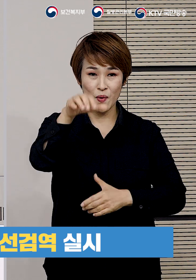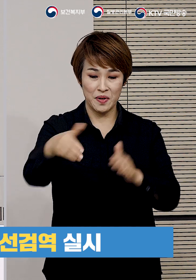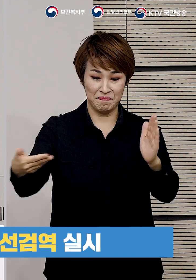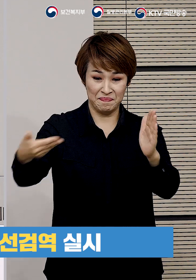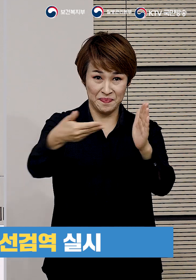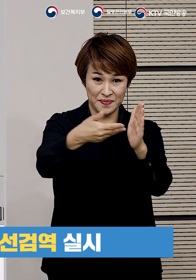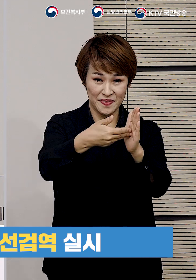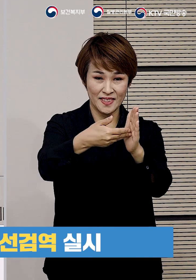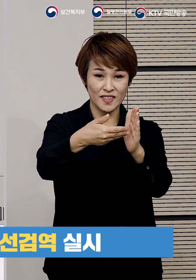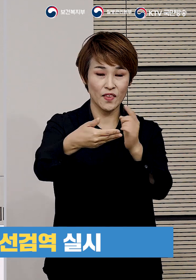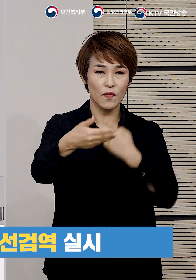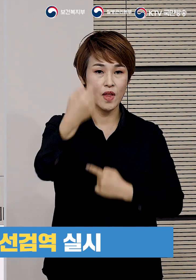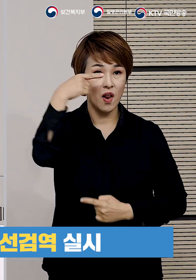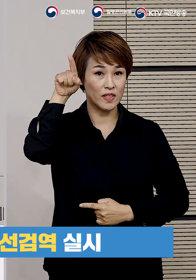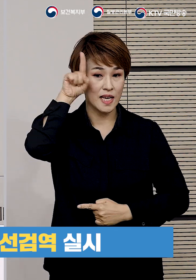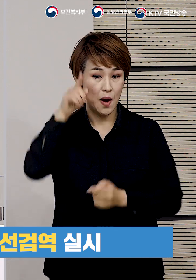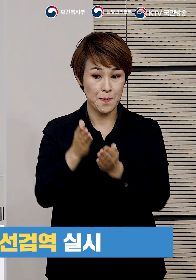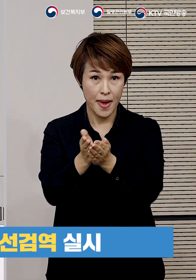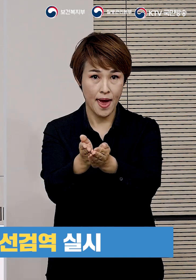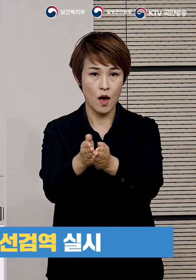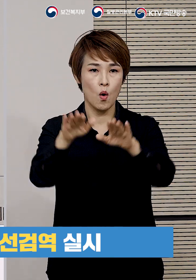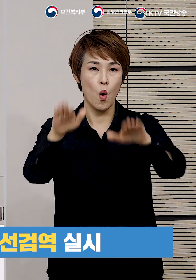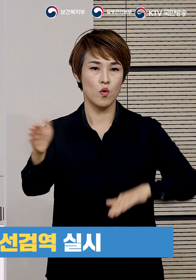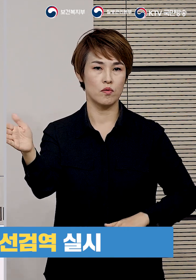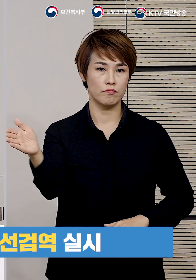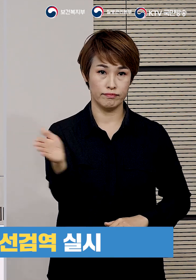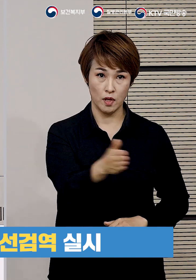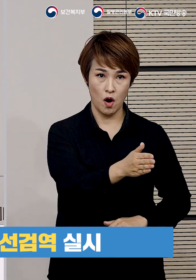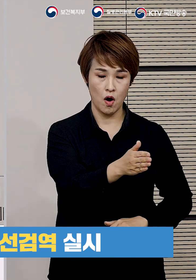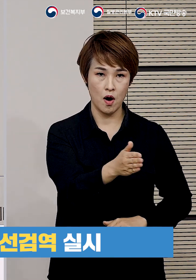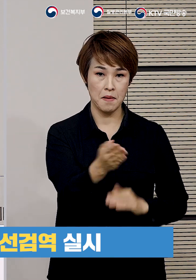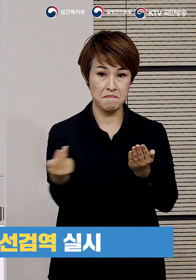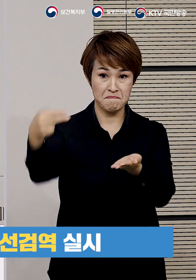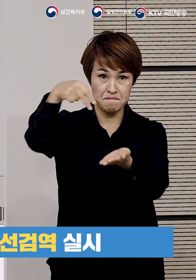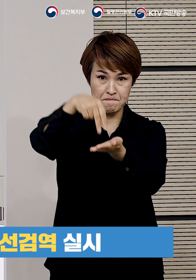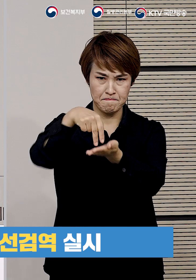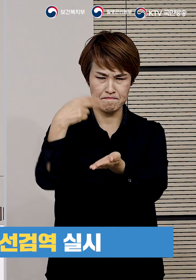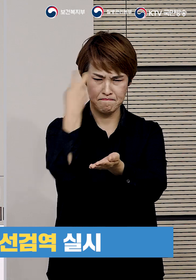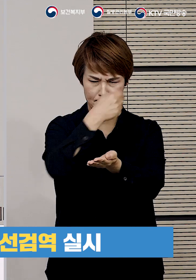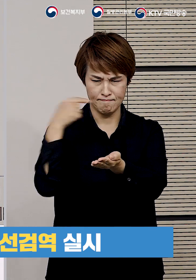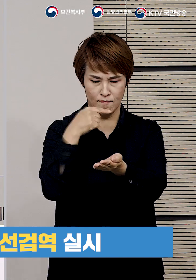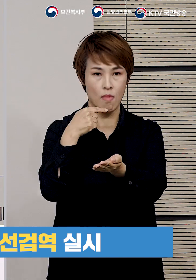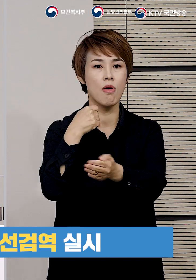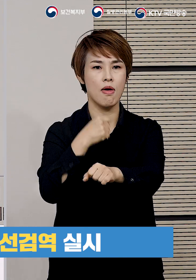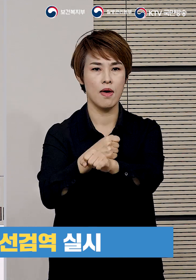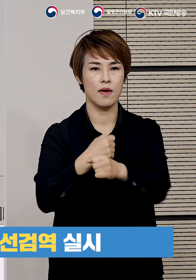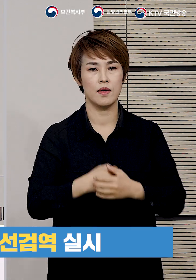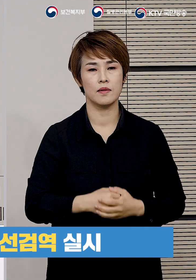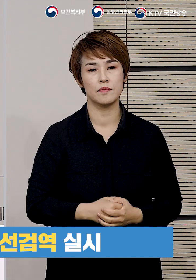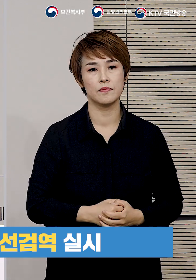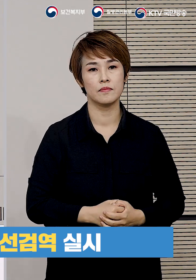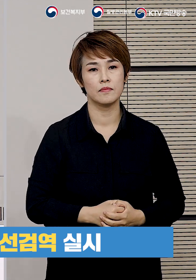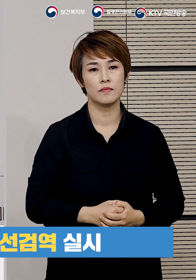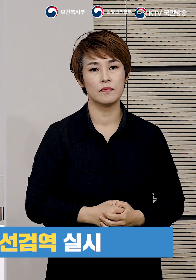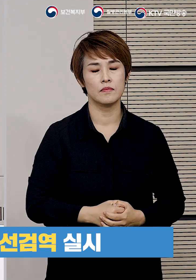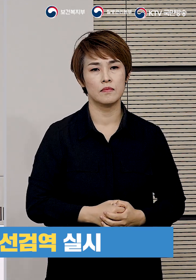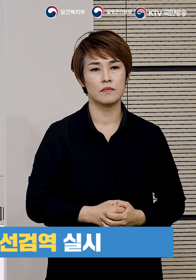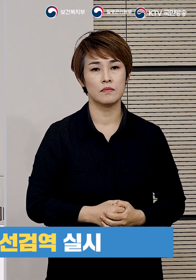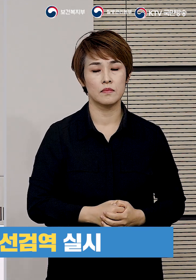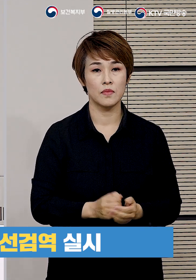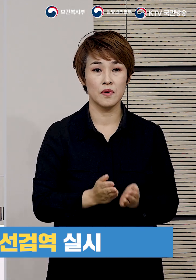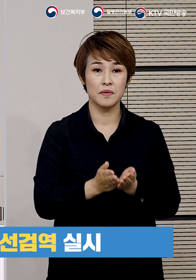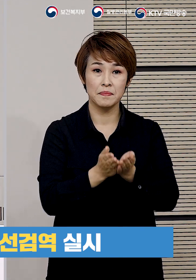부산항에 입항하는 러시아 선박에 대해서는 오늘부터 모두 승선 검역을 실시하겠습니다.